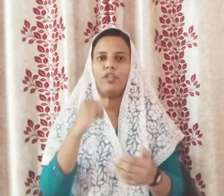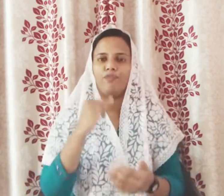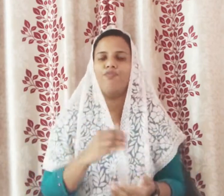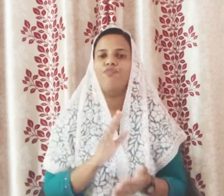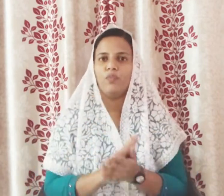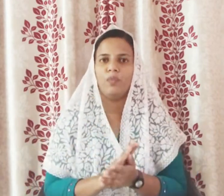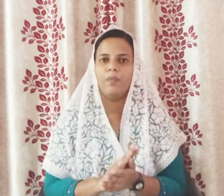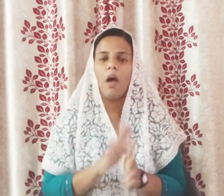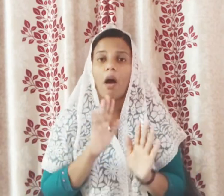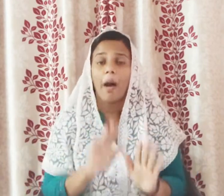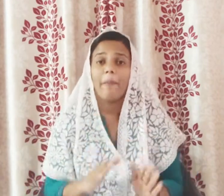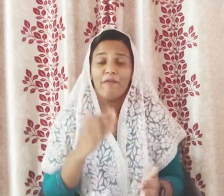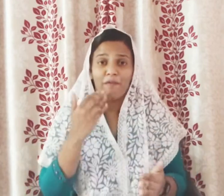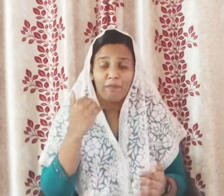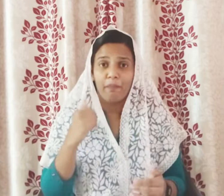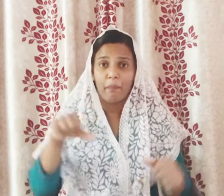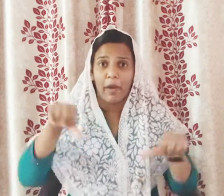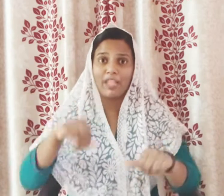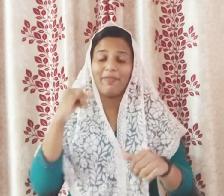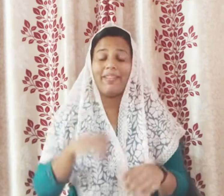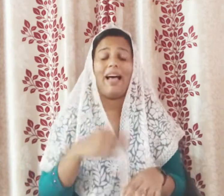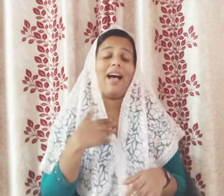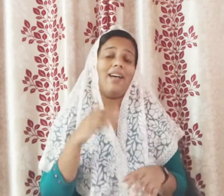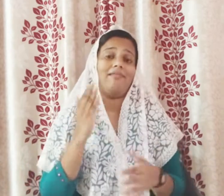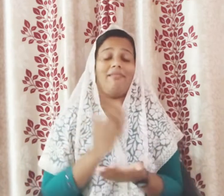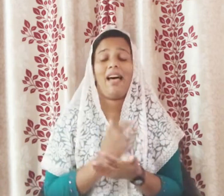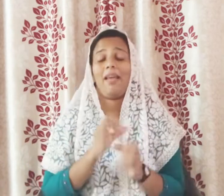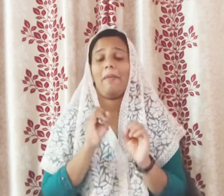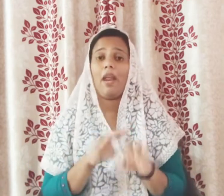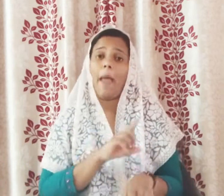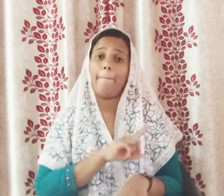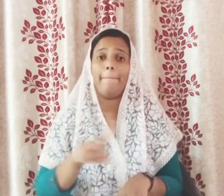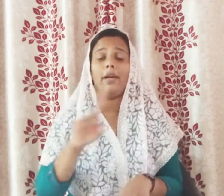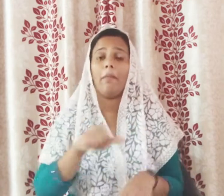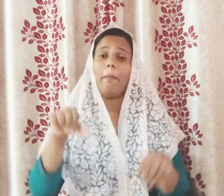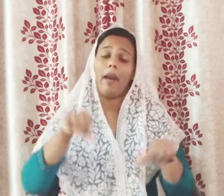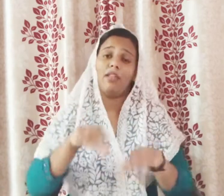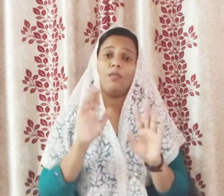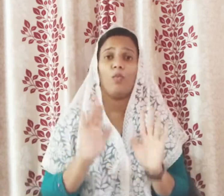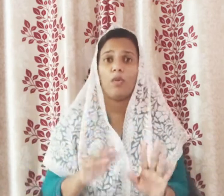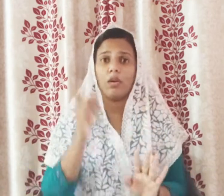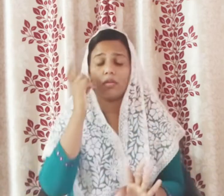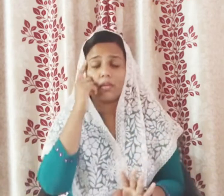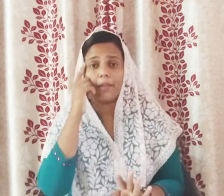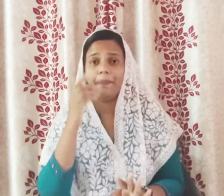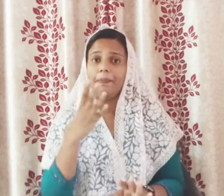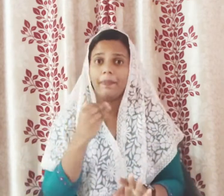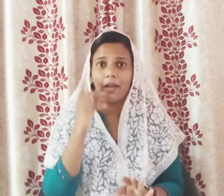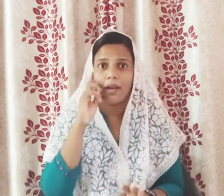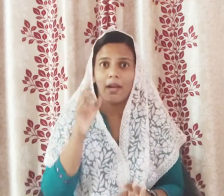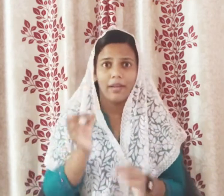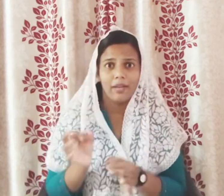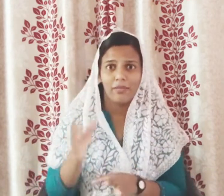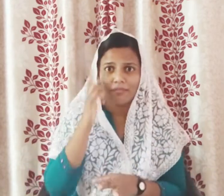ഇവരുടെ ജീവിതത്തിൽ പരാജയം വന്നപ്പോൾ, പരാജയം വന്നല്ലോ സാരമില്ല, അത് ജീവിതത്തിൽ പരാജയമുള്ളതാണല്ലോ എന്ന് പറഞ്ഞ്